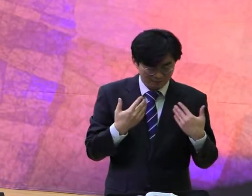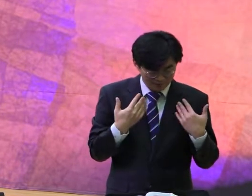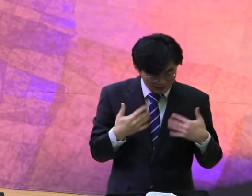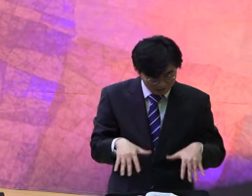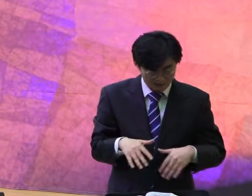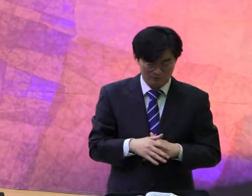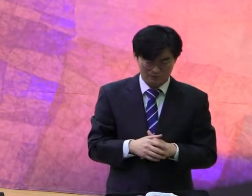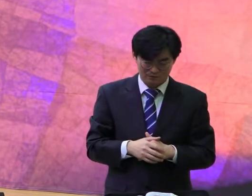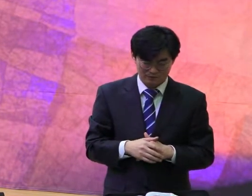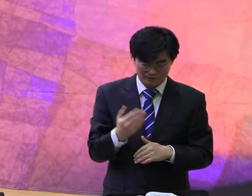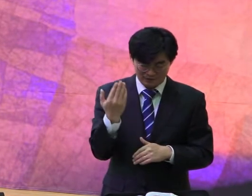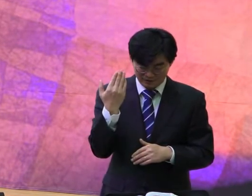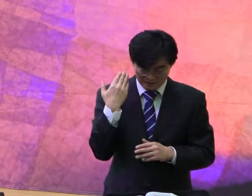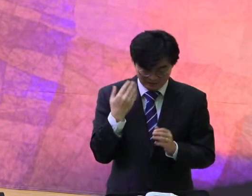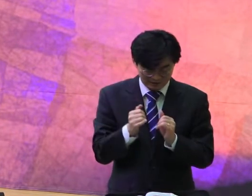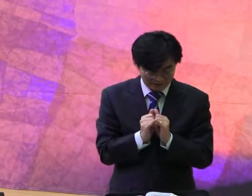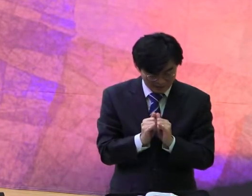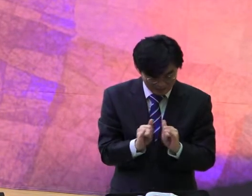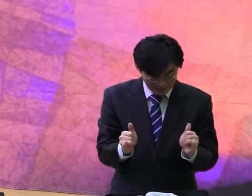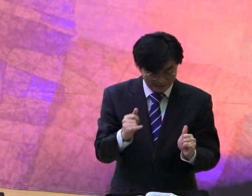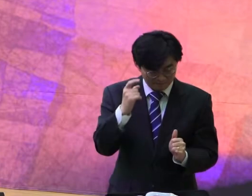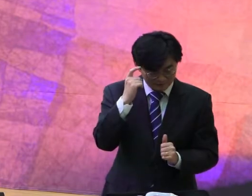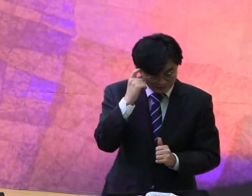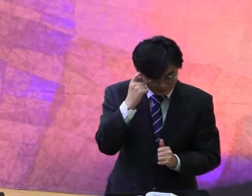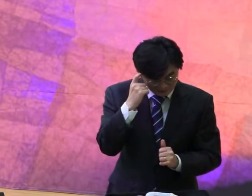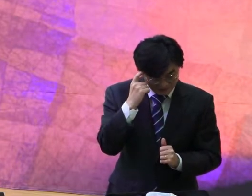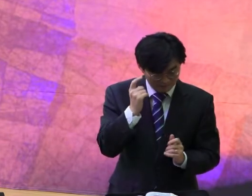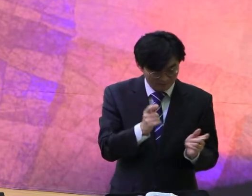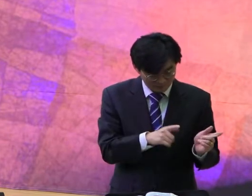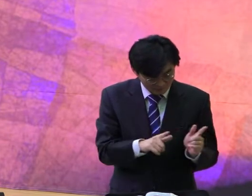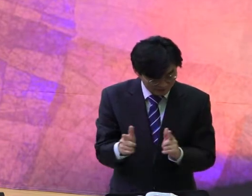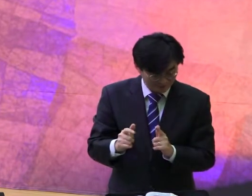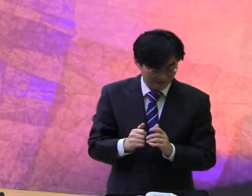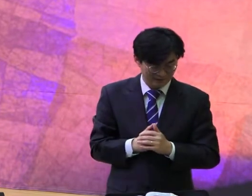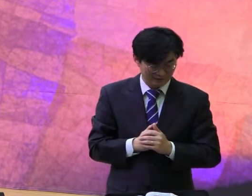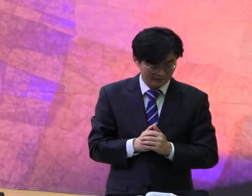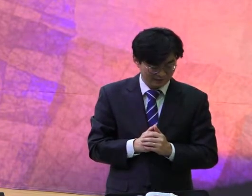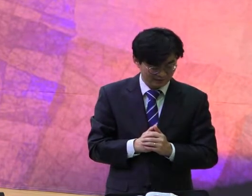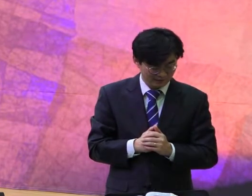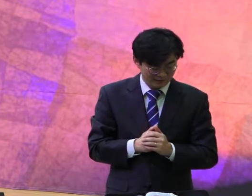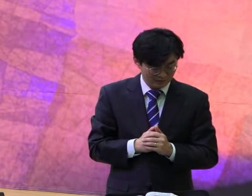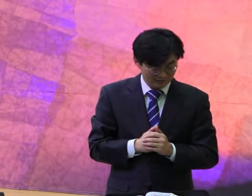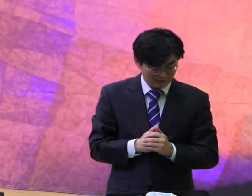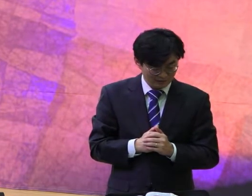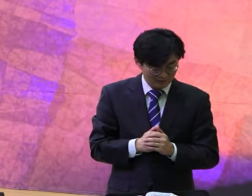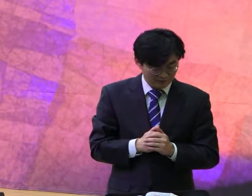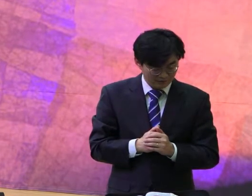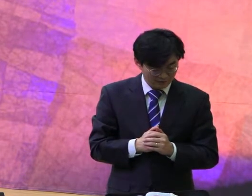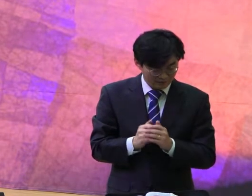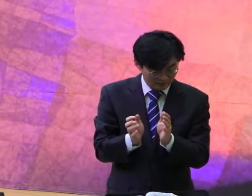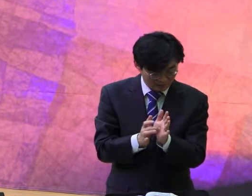우리의 옛사람과 우리의 생각으로는 끊임없이 주님을 외면하고 세상으로 갈 수밖에 없는